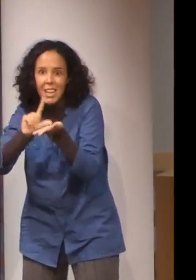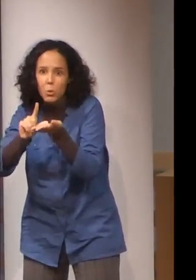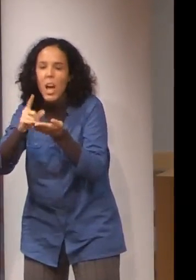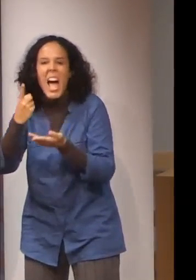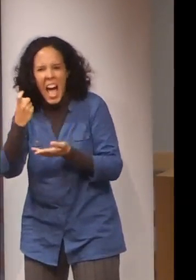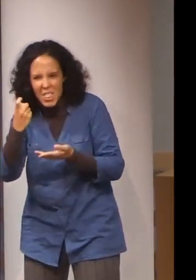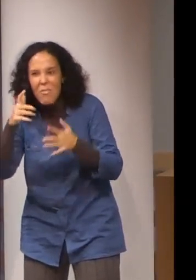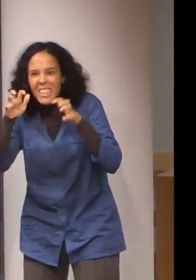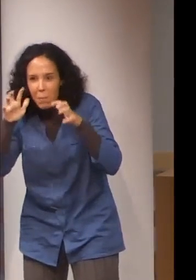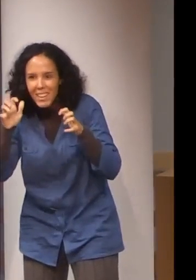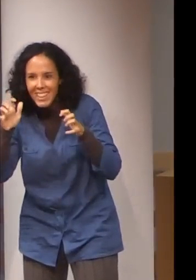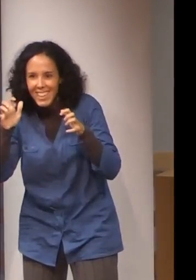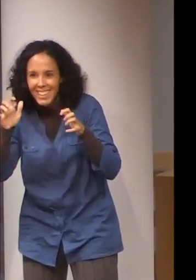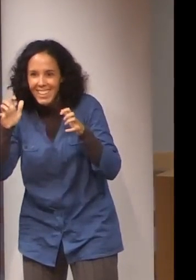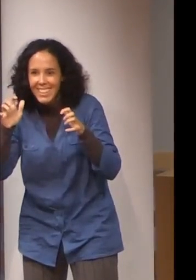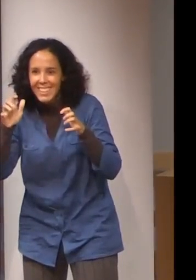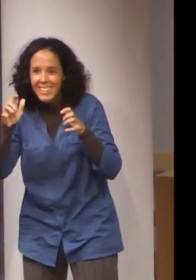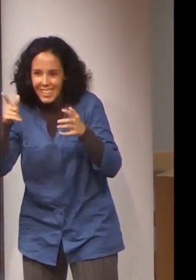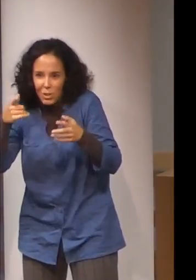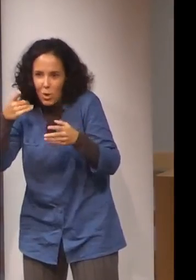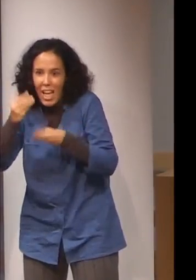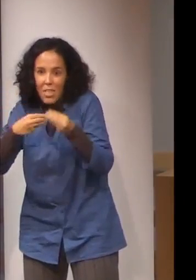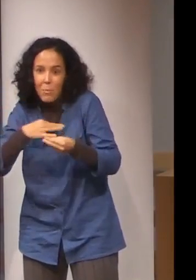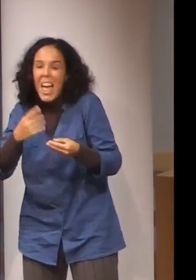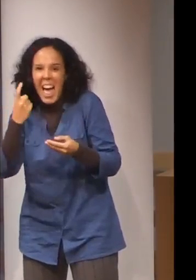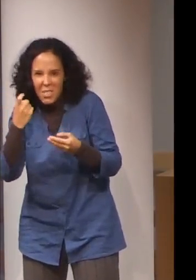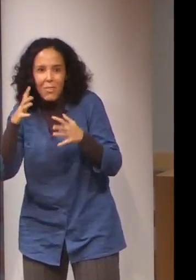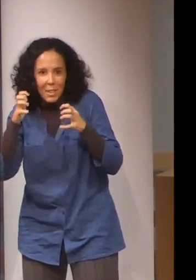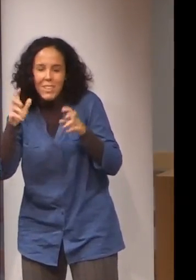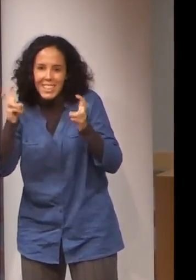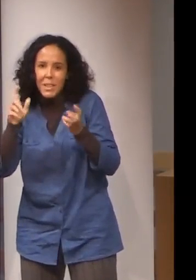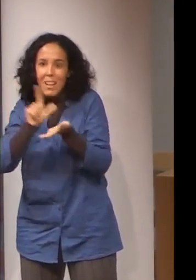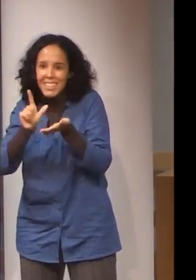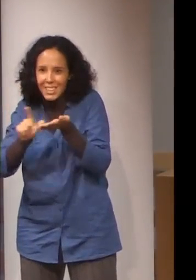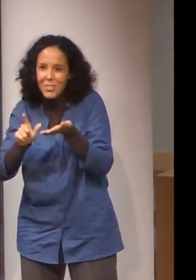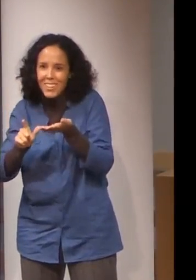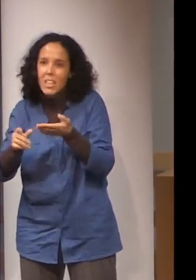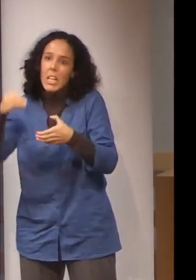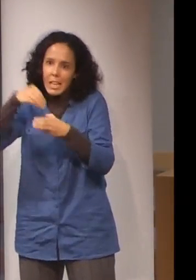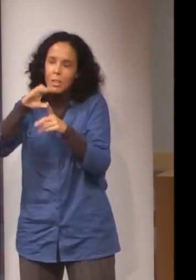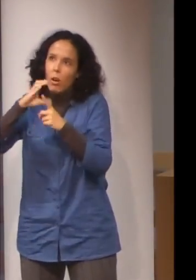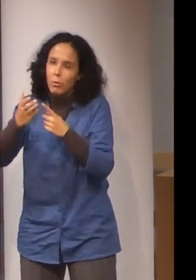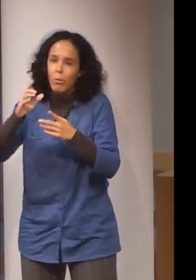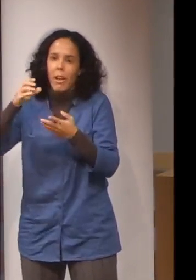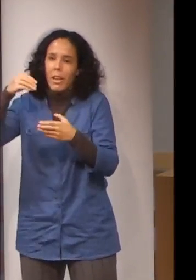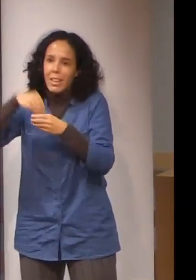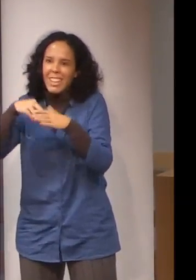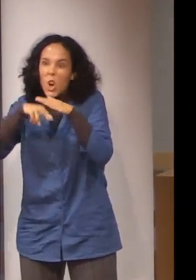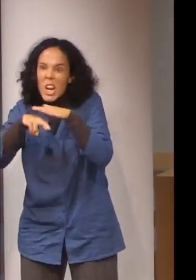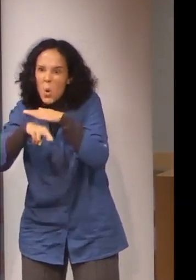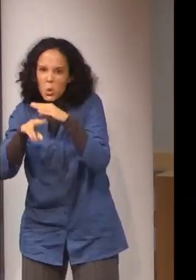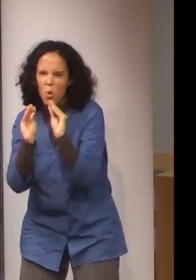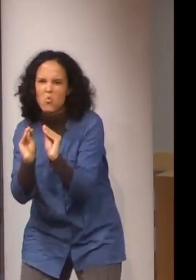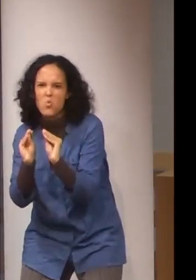sea, no fuimos solo las personas oyentes las que no nos dimos cuenta, sino también las personas sordas. Estos pequeños matices, estos